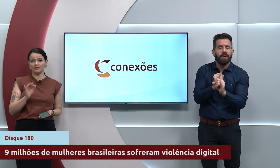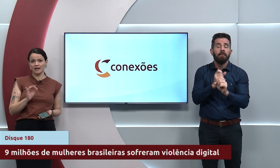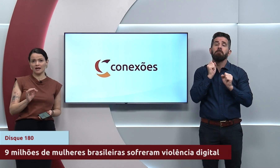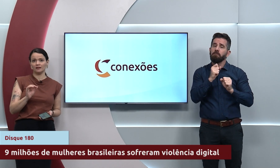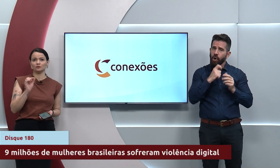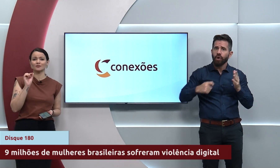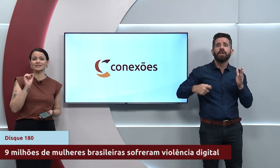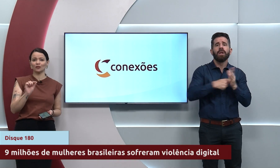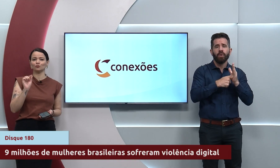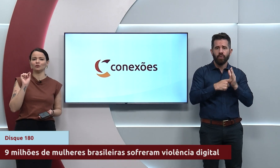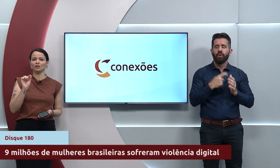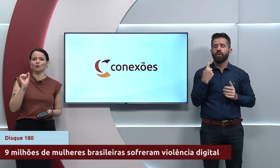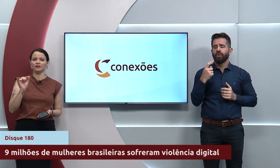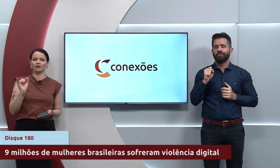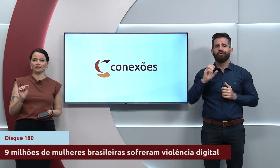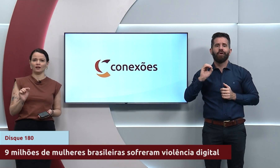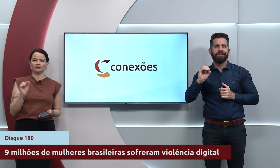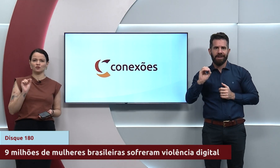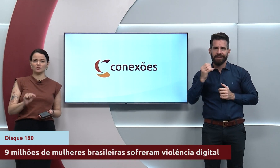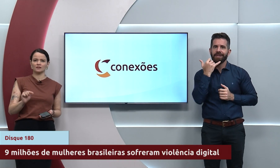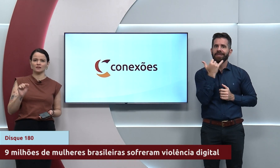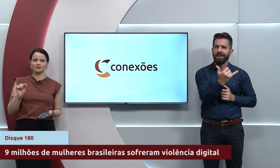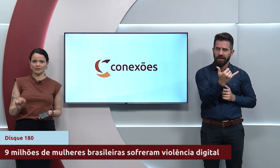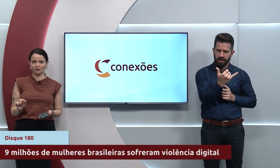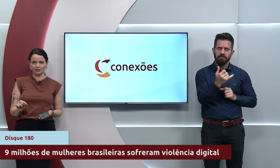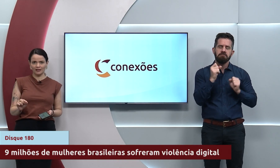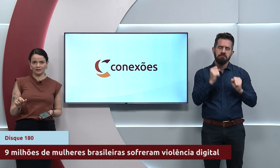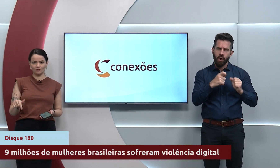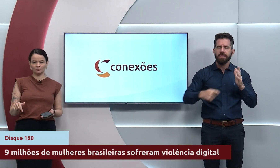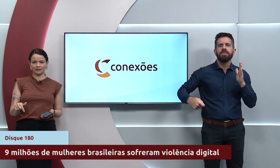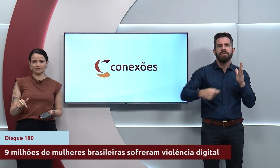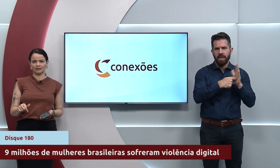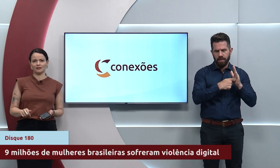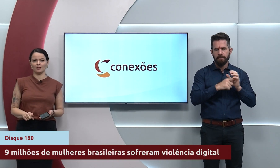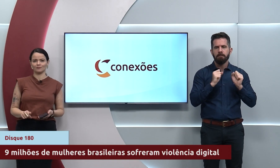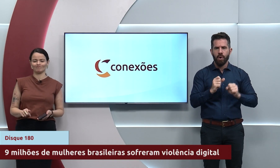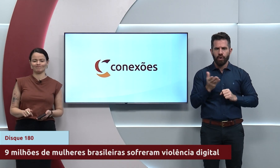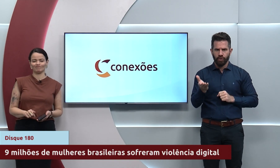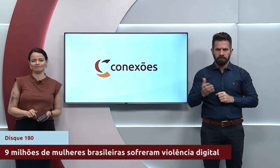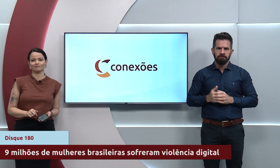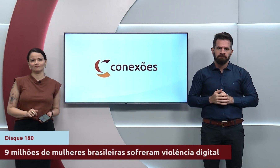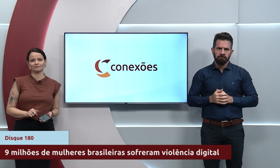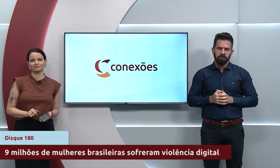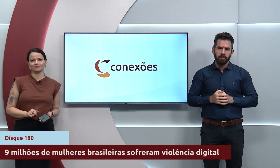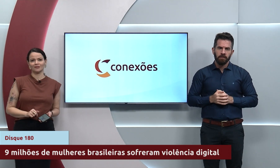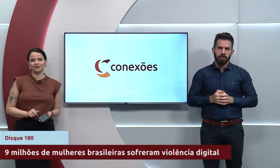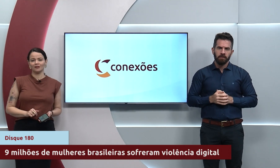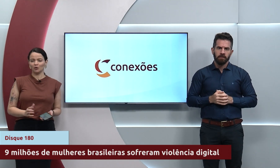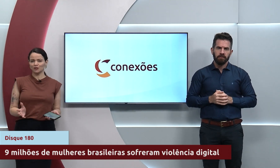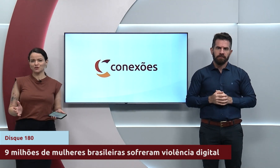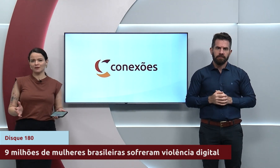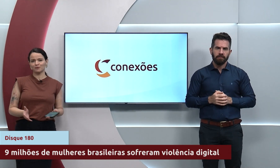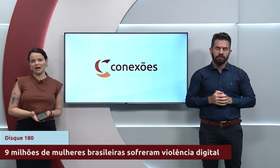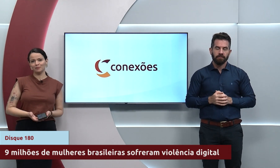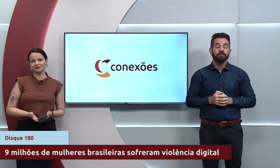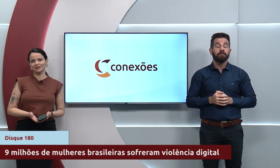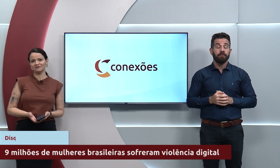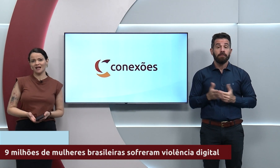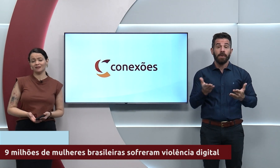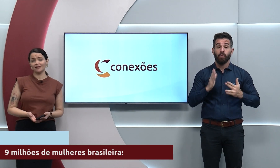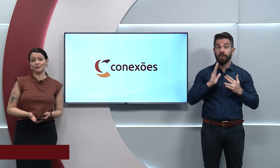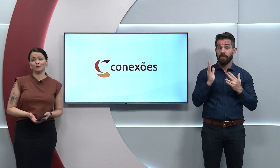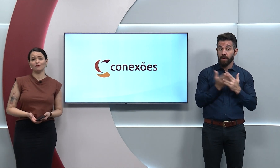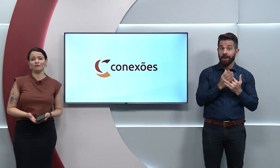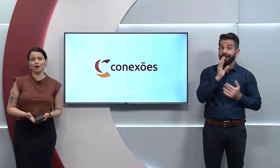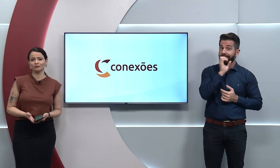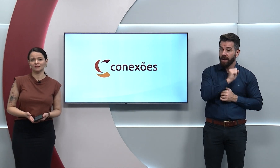É só ligar no 180. Disque 180, como está aqui na tela. Agora a gente vai para um rápido